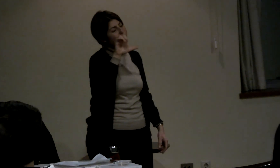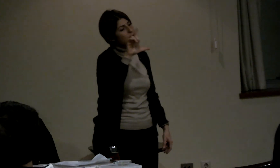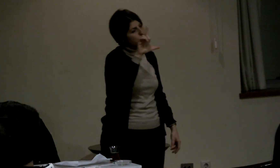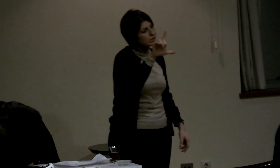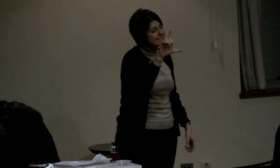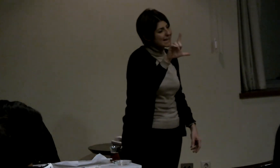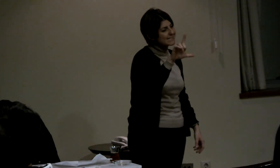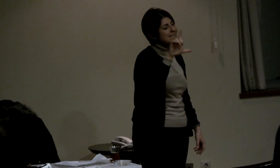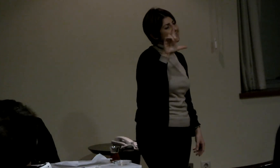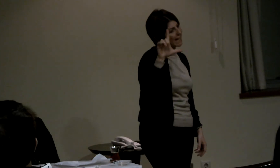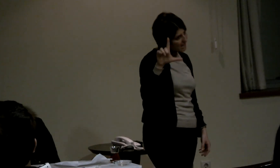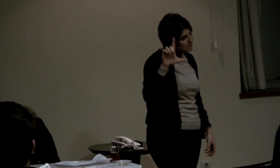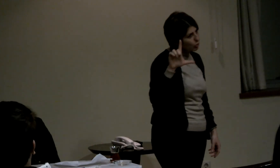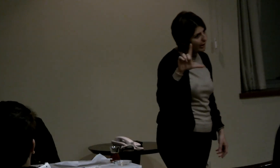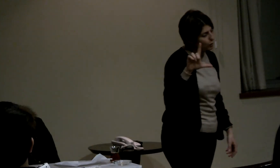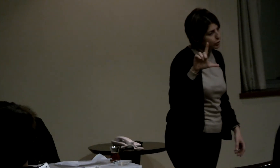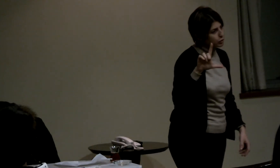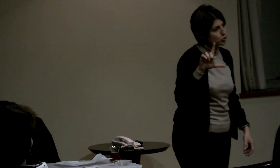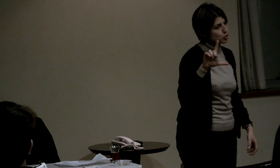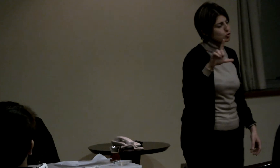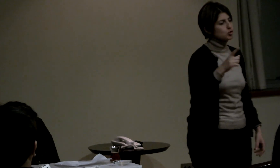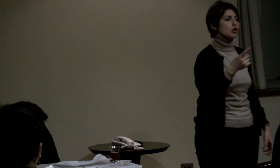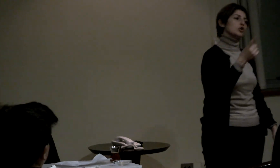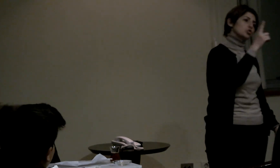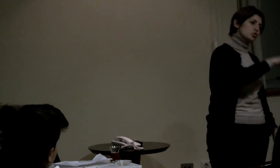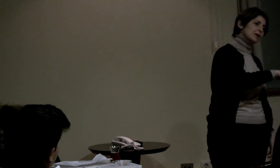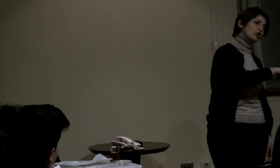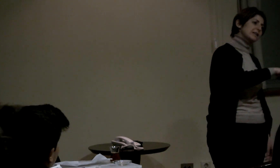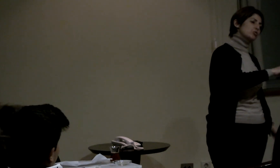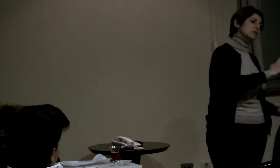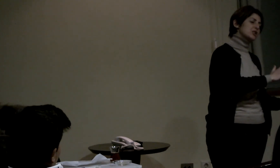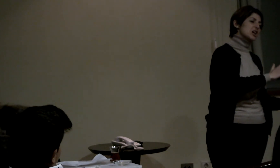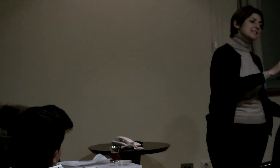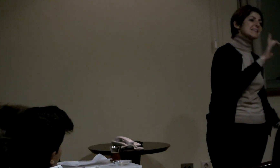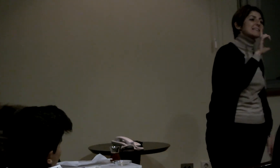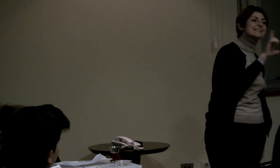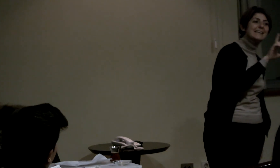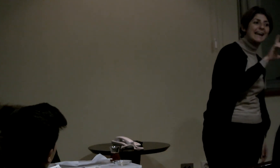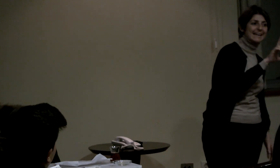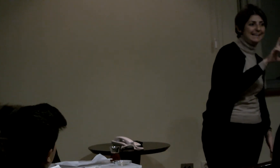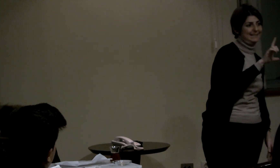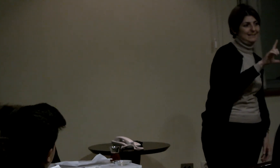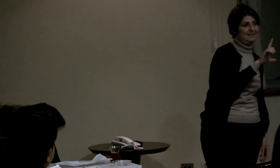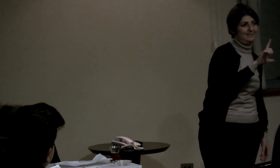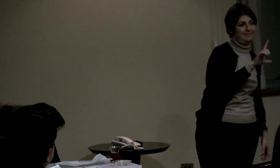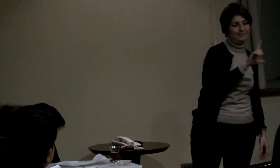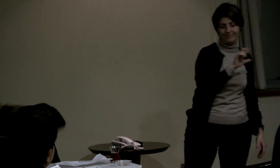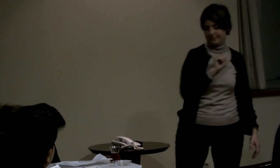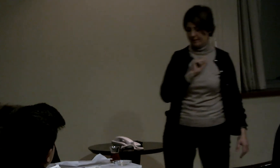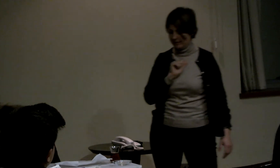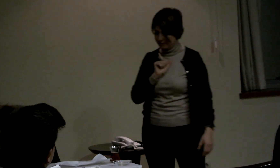bunu isterseniz lazım olarak kullanıyorsunuz. Duruma göre de kullanacağınız yerde de gerekli. Evet.